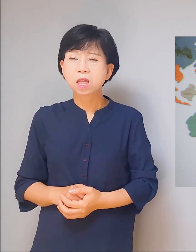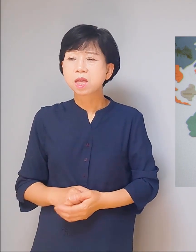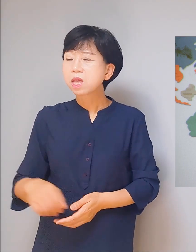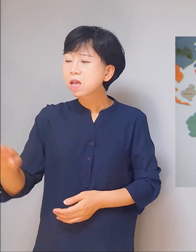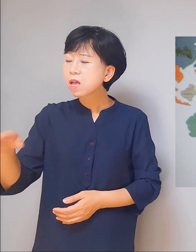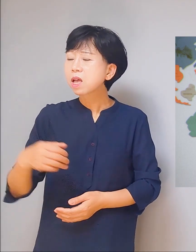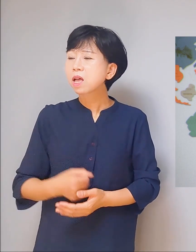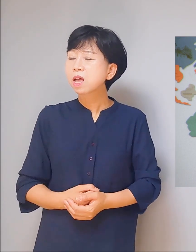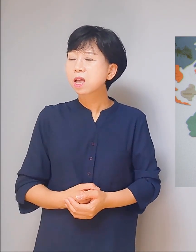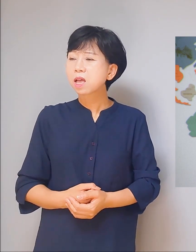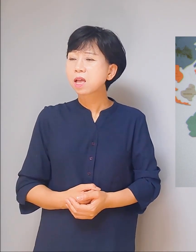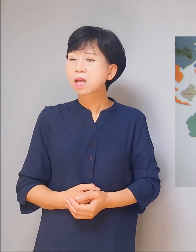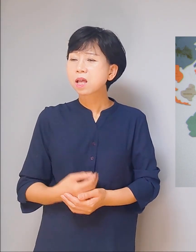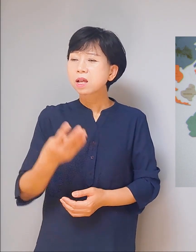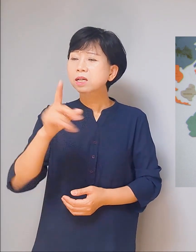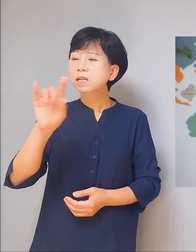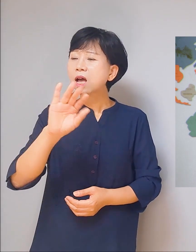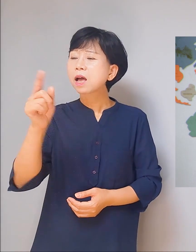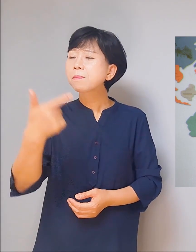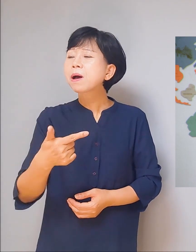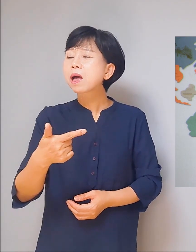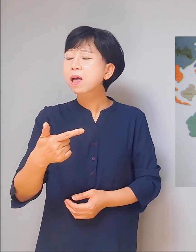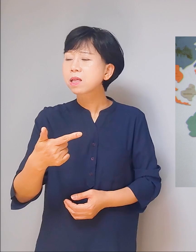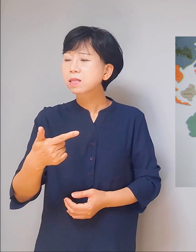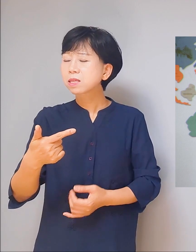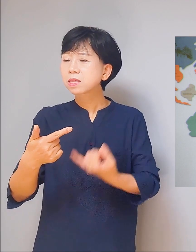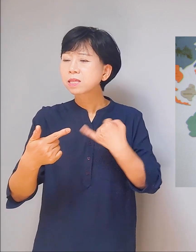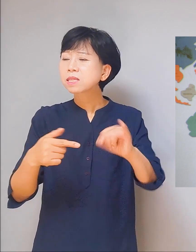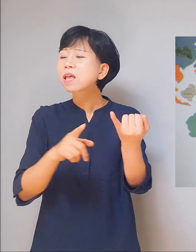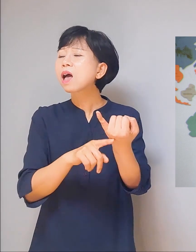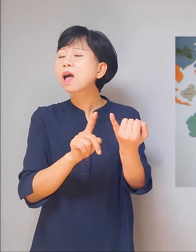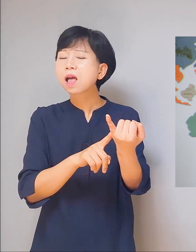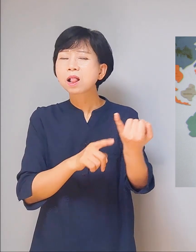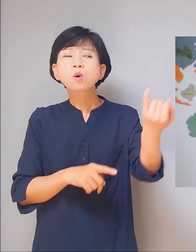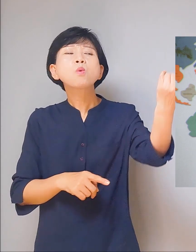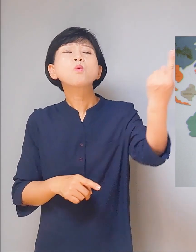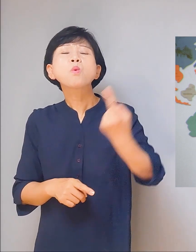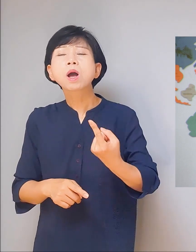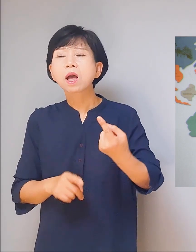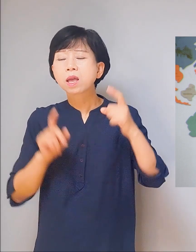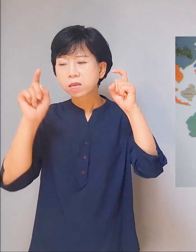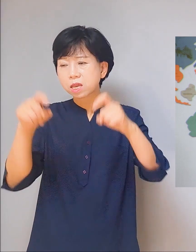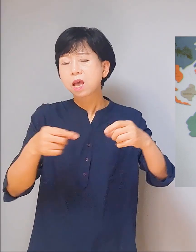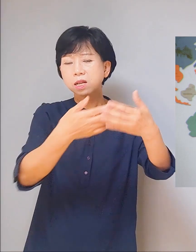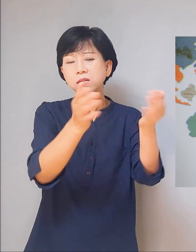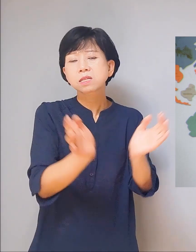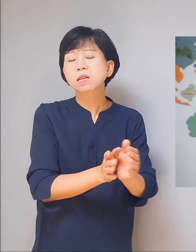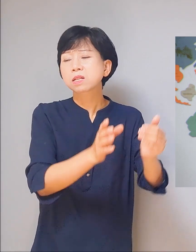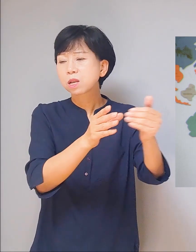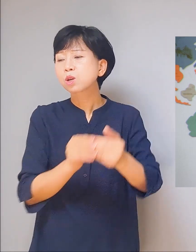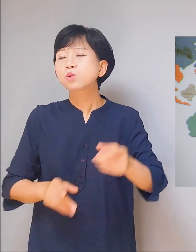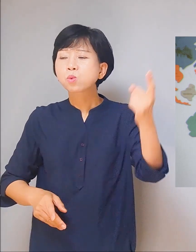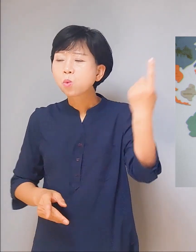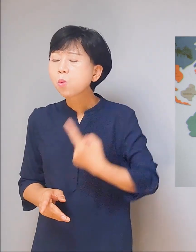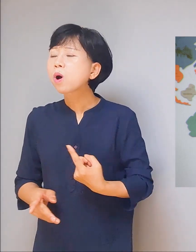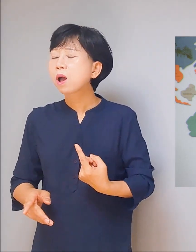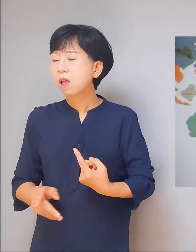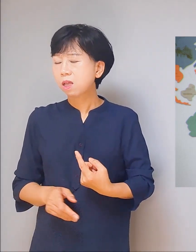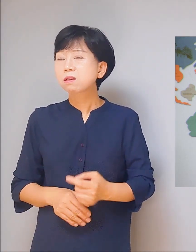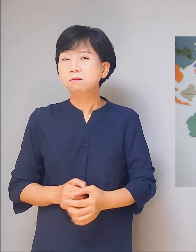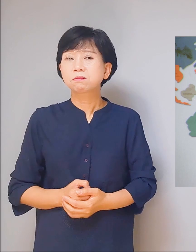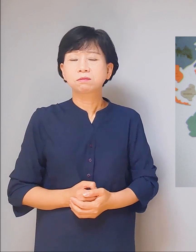그 라반이 잘 지내고 있는데 저 딸이 오네. 딸이 양떼를 데리고 오네. 봐라. 이런 분위기입니다.